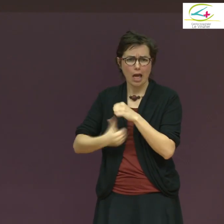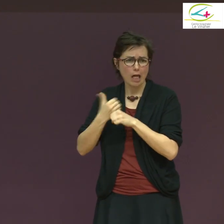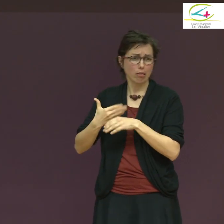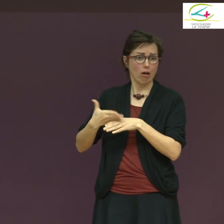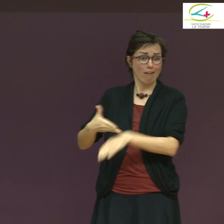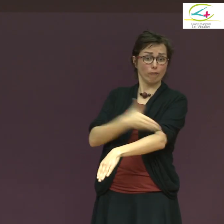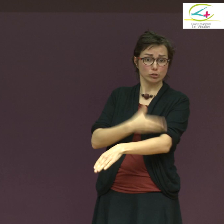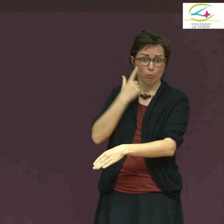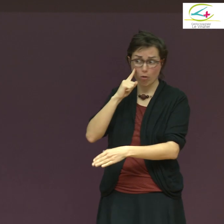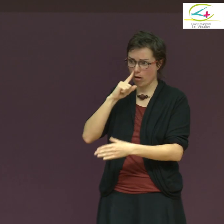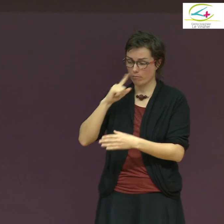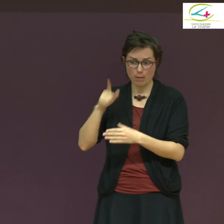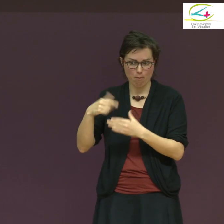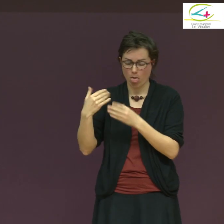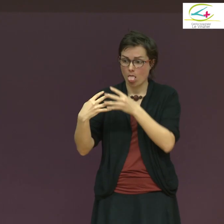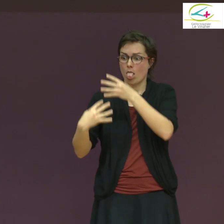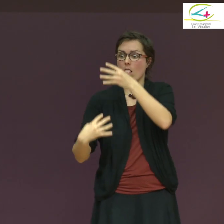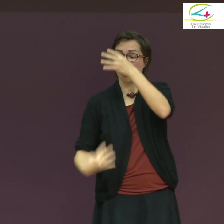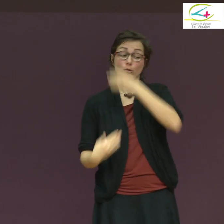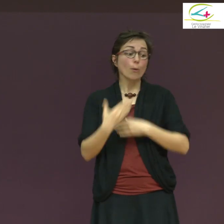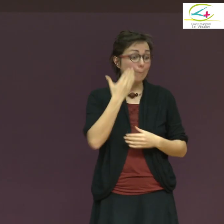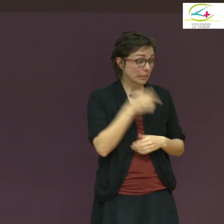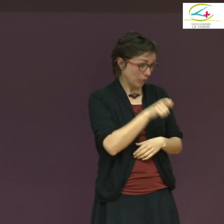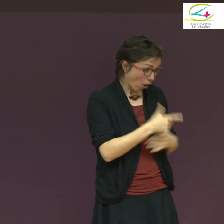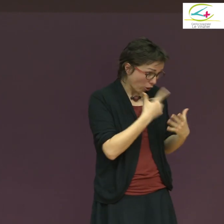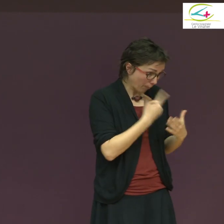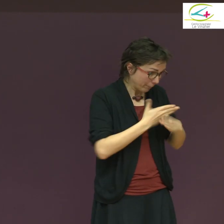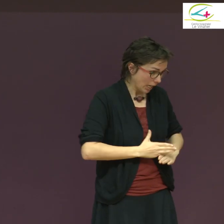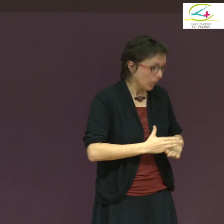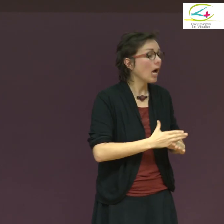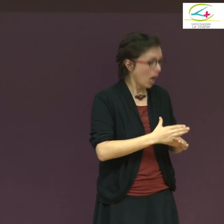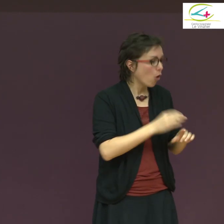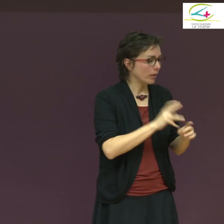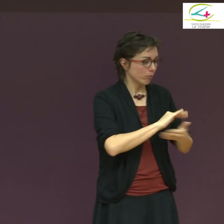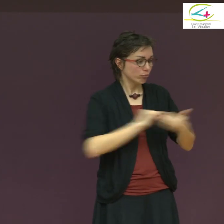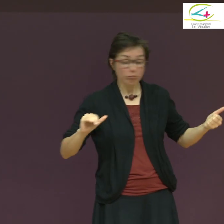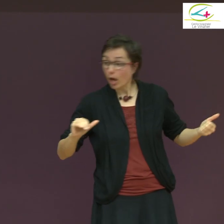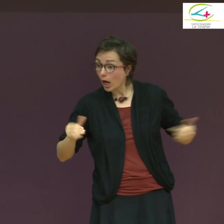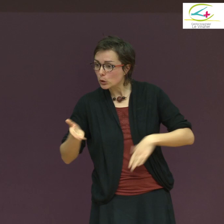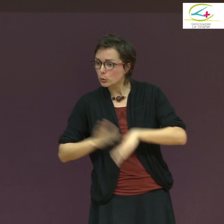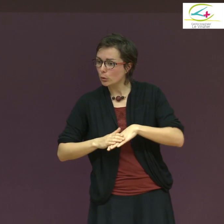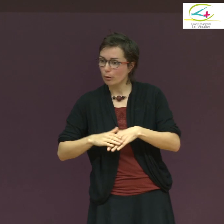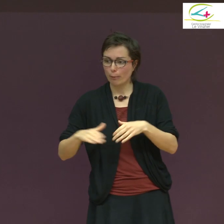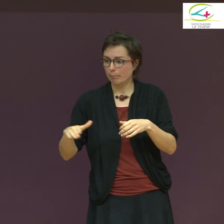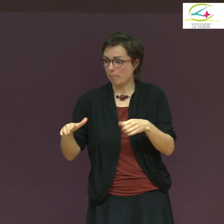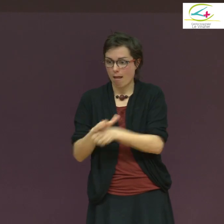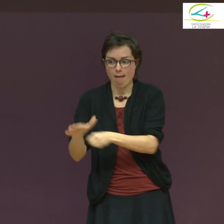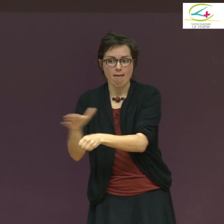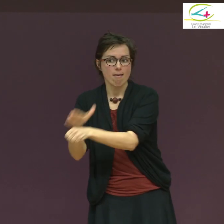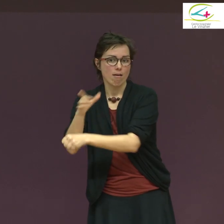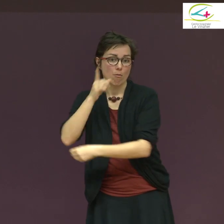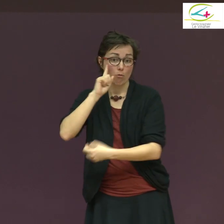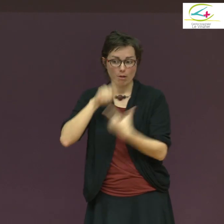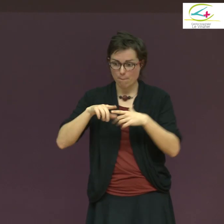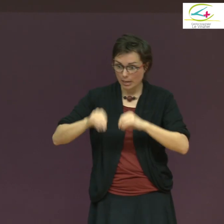alors quand bien même les jeunes seraient prêts à y aller, voilà. Parce que ça ne se libère pas les places dans les CMP, que les suivis sont